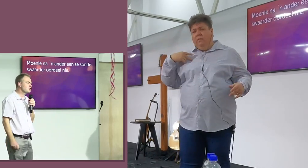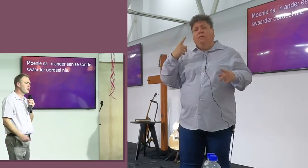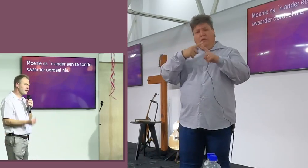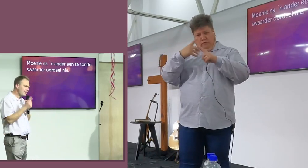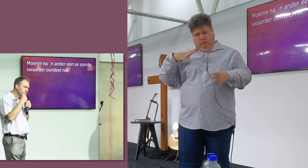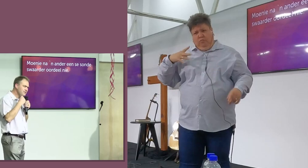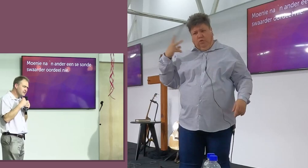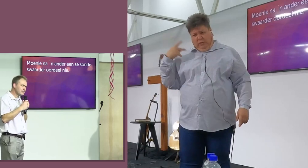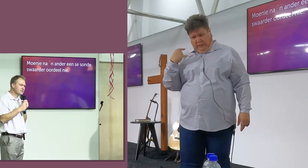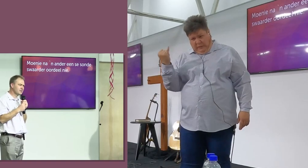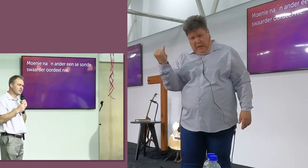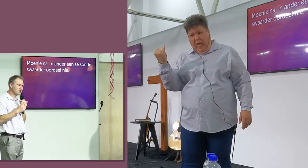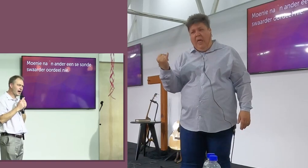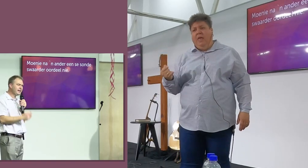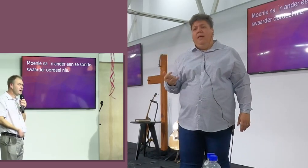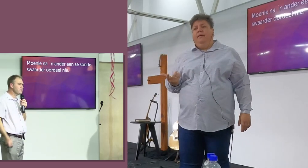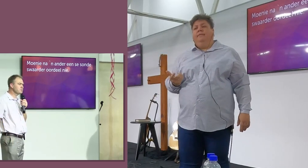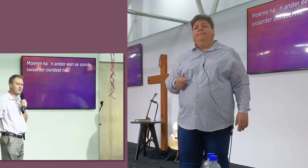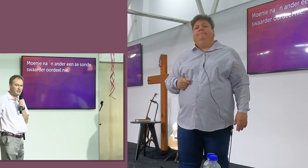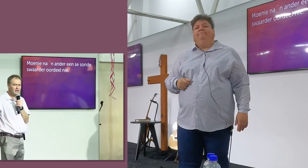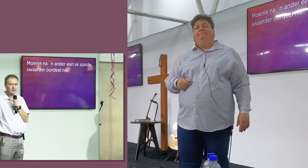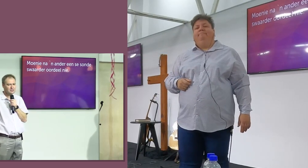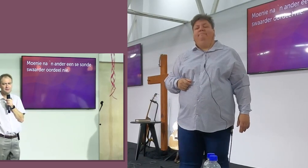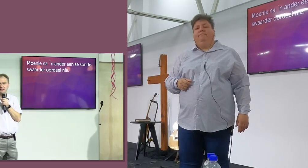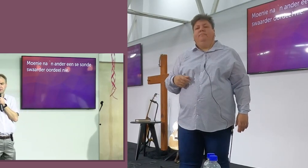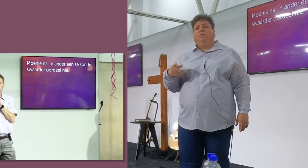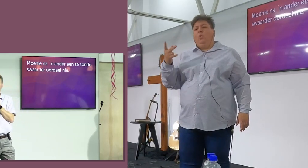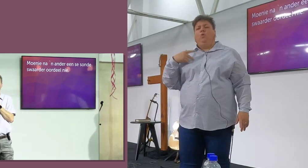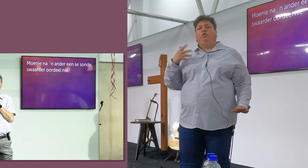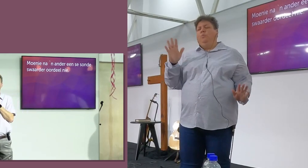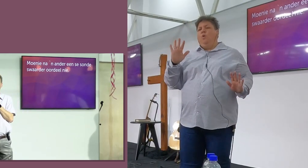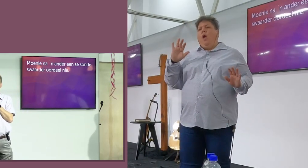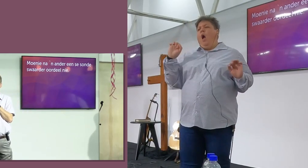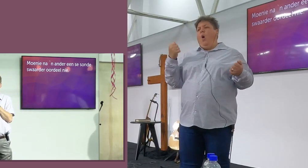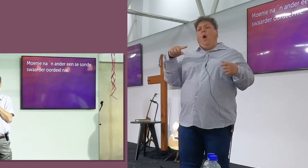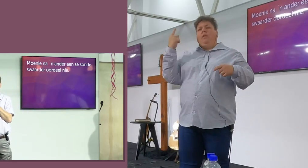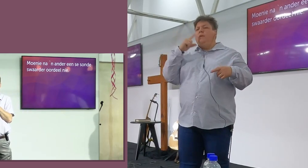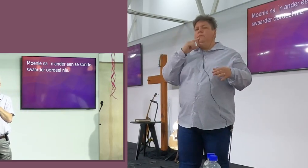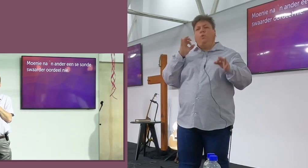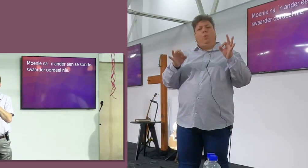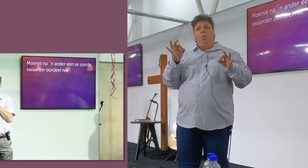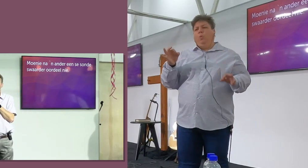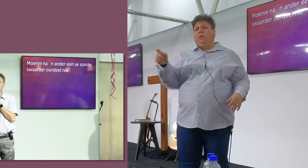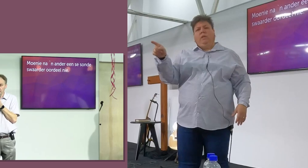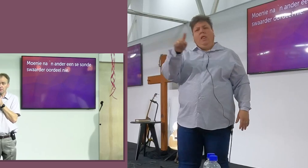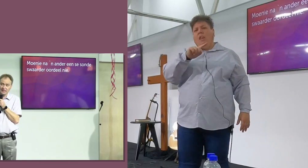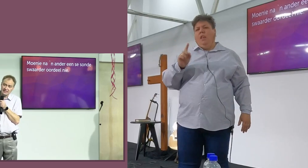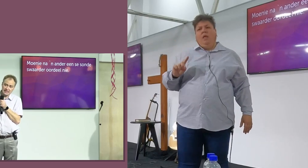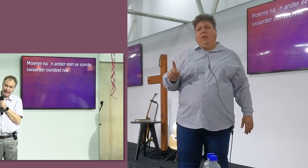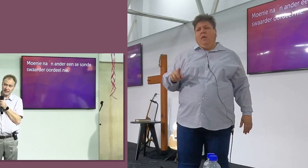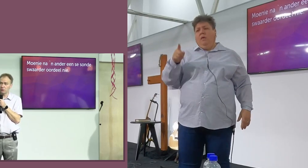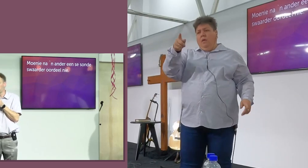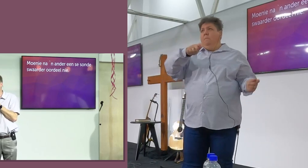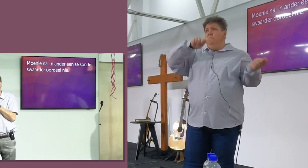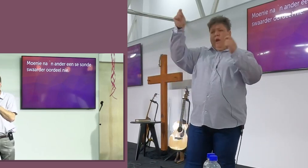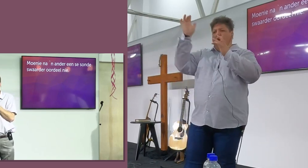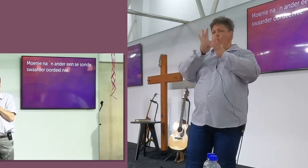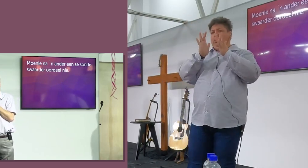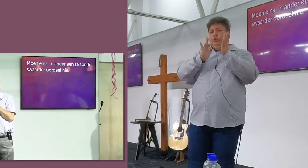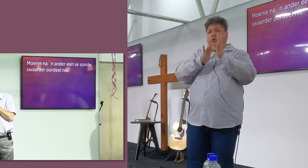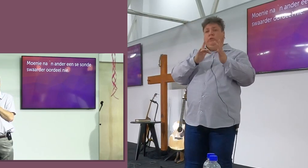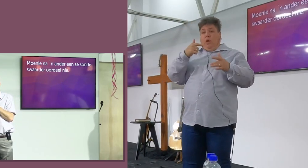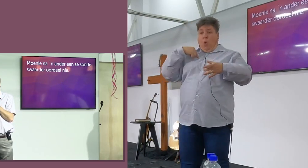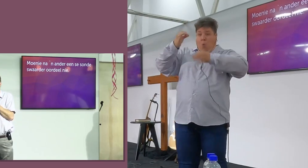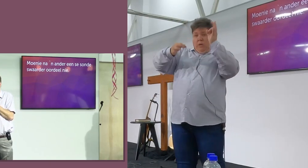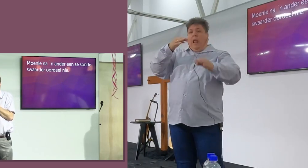En dis so kom ek. Ek wil net weer terug gaan naar die dink, nie. Ek en jy moet maar nie te vinnig wees om ander mense te oordeel, nie. Luister, jy breng niemand by Jesus uit, dier om om te oordeel,